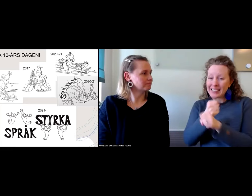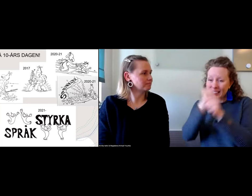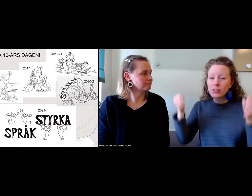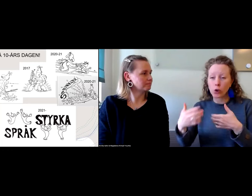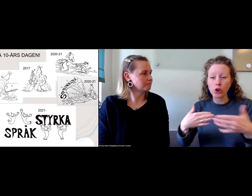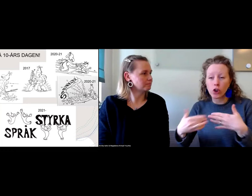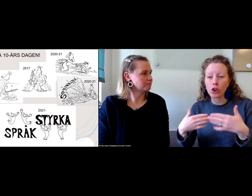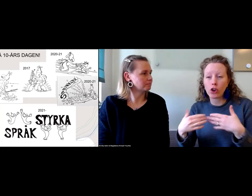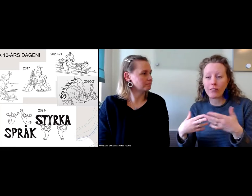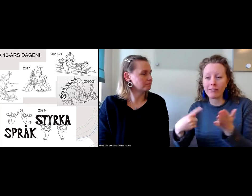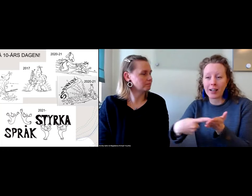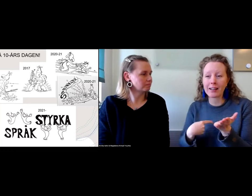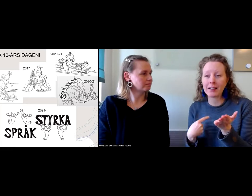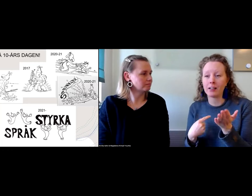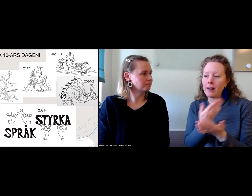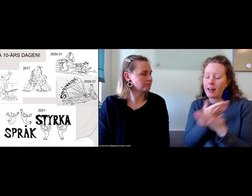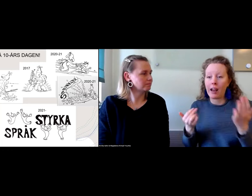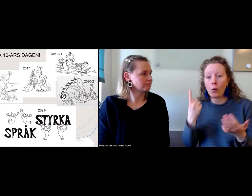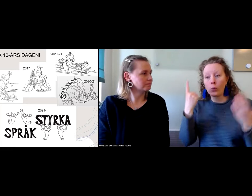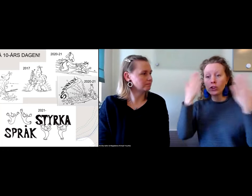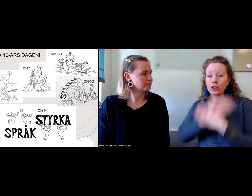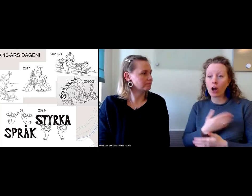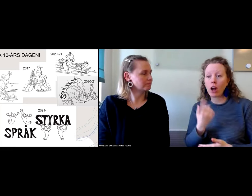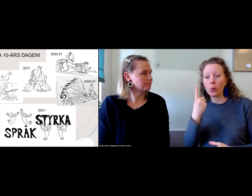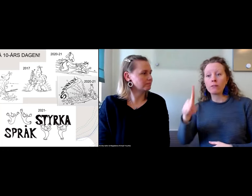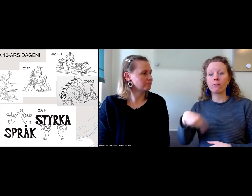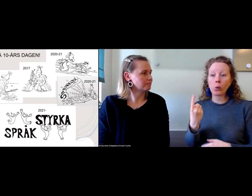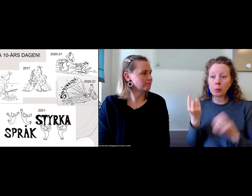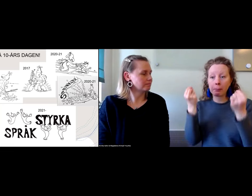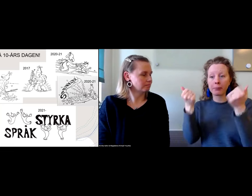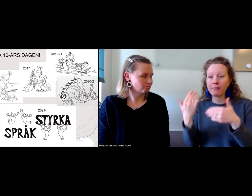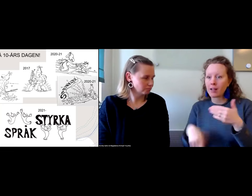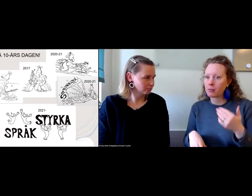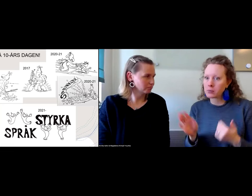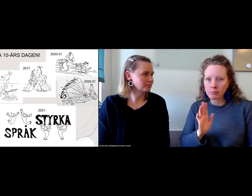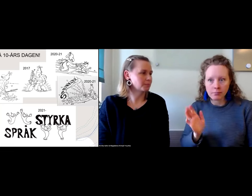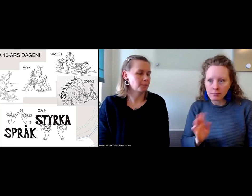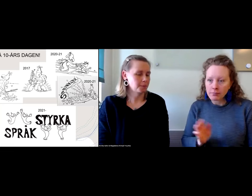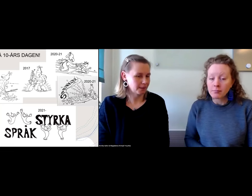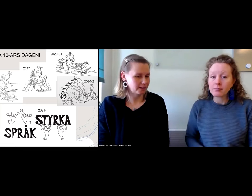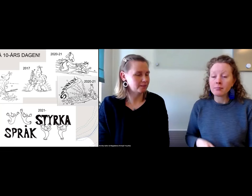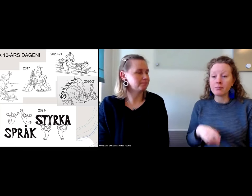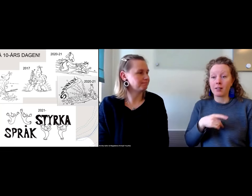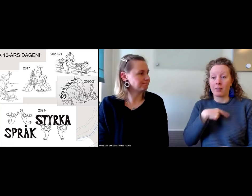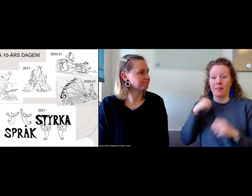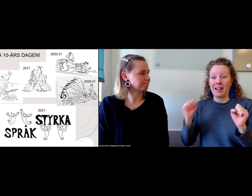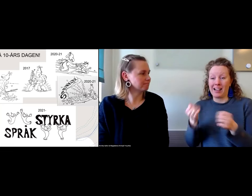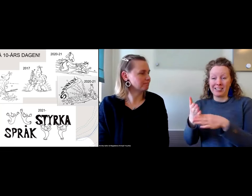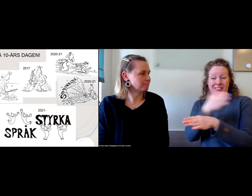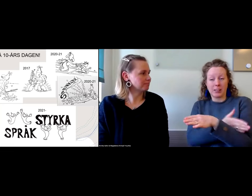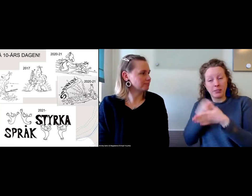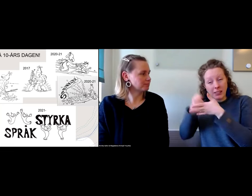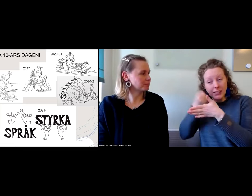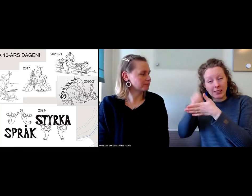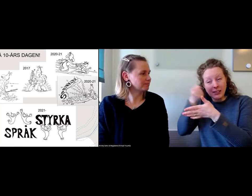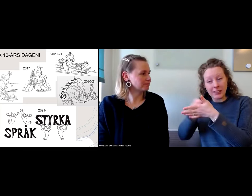mä en tiedä mä jotenkin, että miten valtava työ ja haaste tässä on ollut, että pystyykö ihmiset tässä ymmärtämään sitä, että 10 vuodessa ei